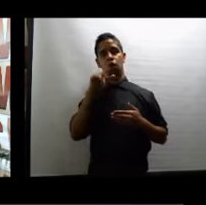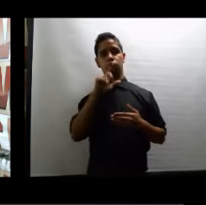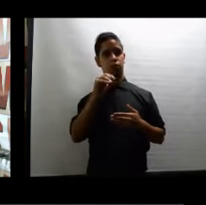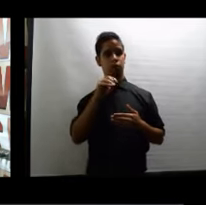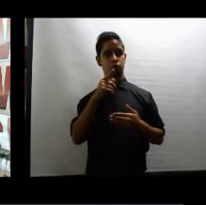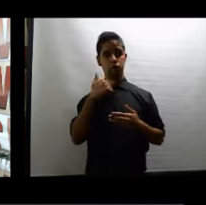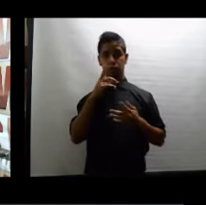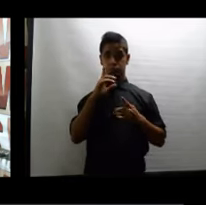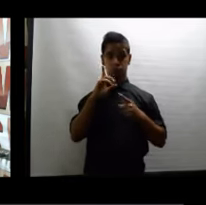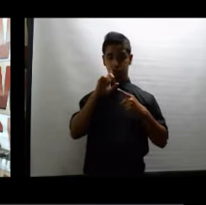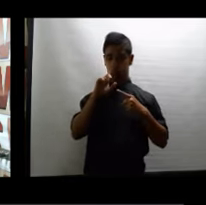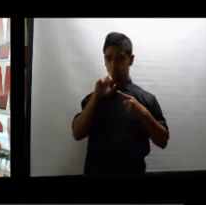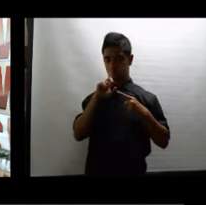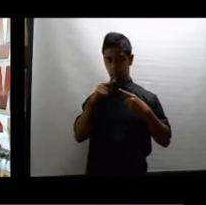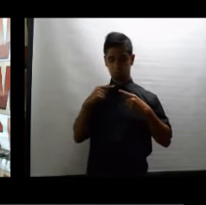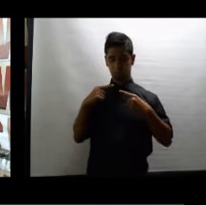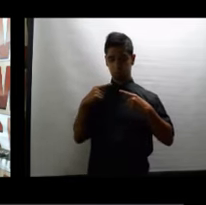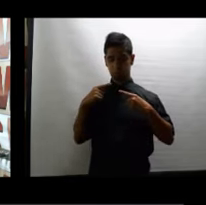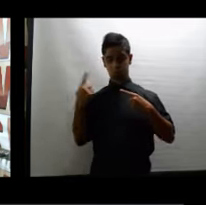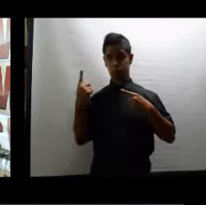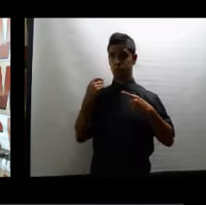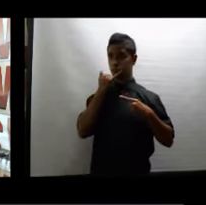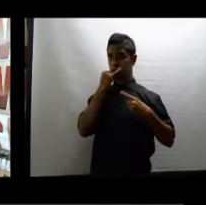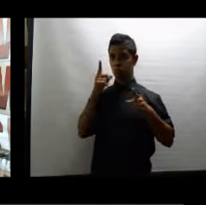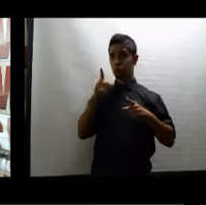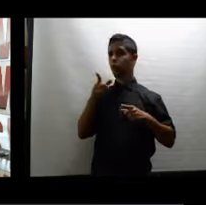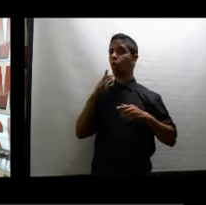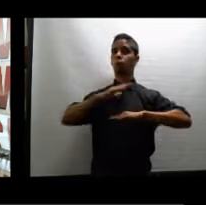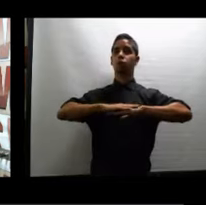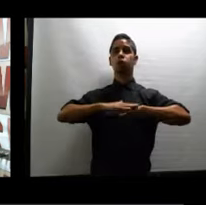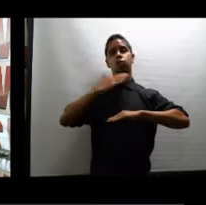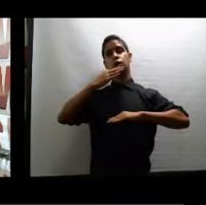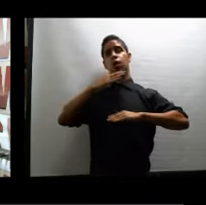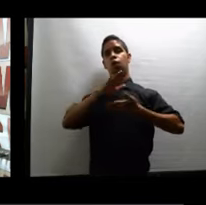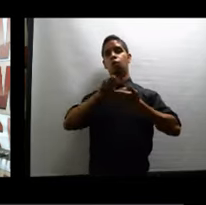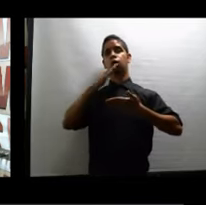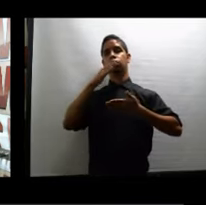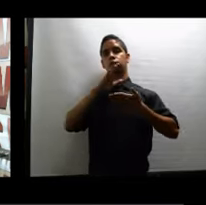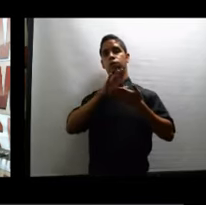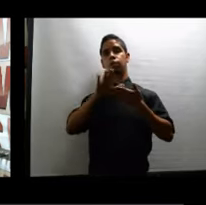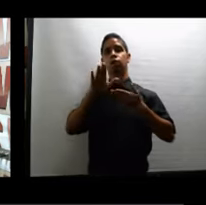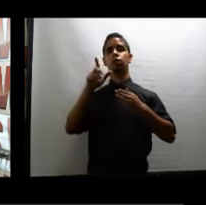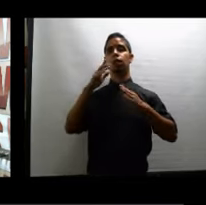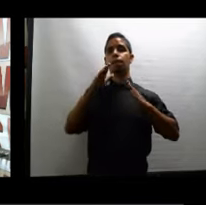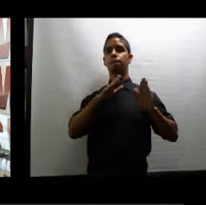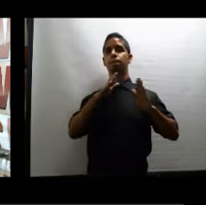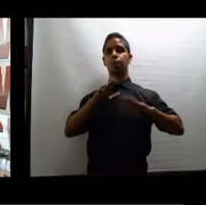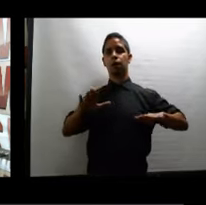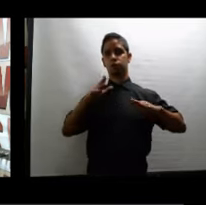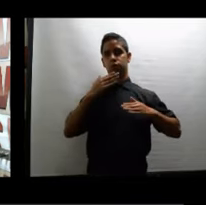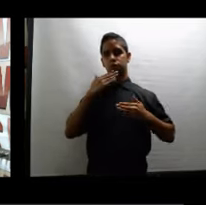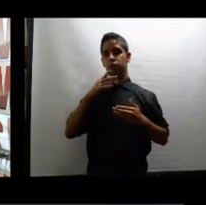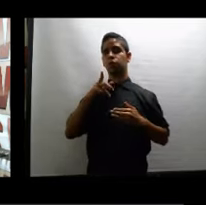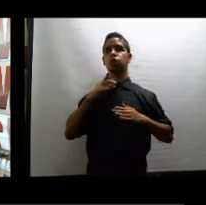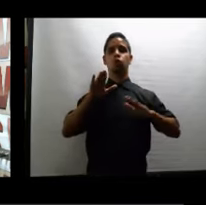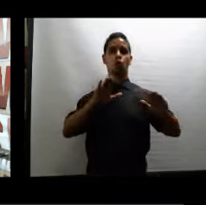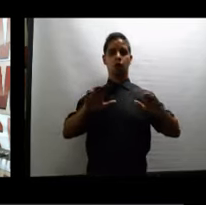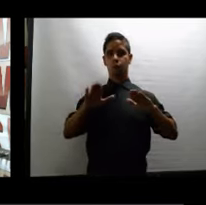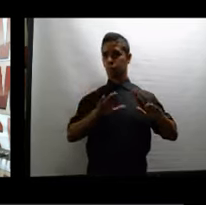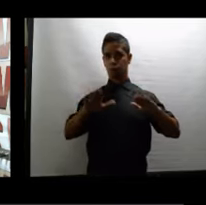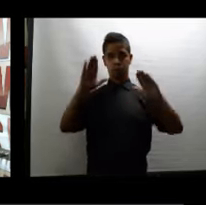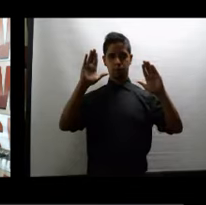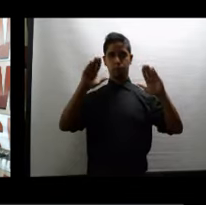ahí como que un problema de la nariz. Sí. Ay, Dios mío, wow. Pórtense bonito, tengan linda semana, bye, con calma, bien. Con calma, y nos amanecemos. Bye